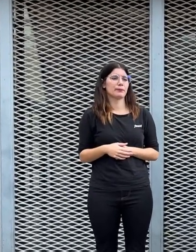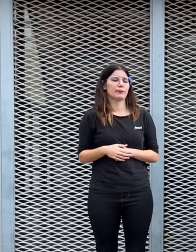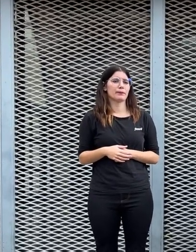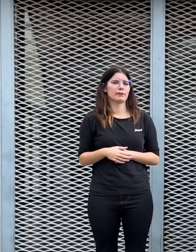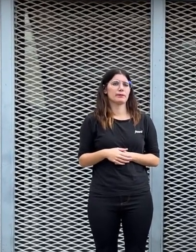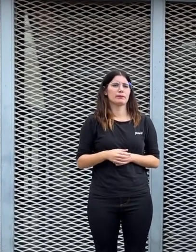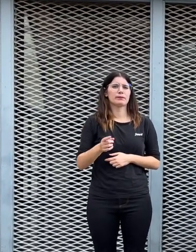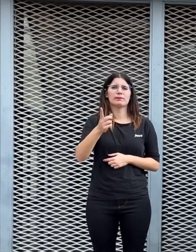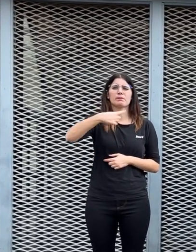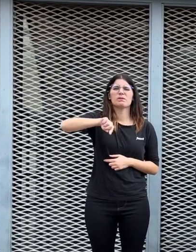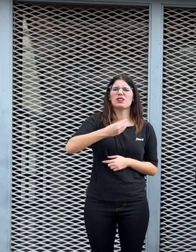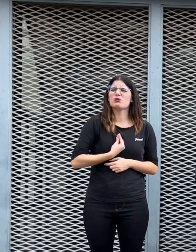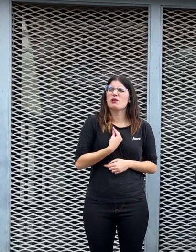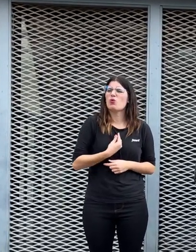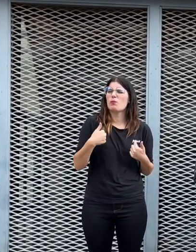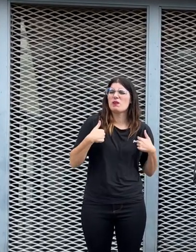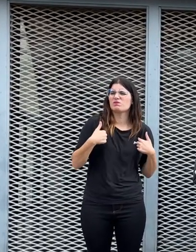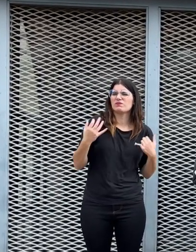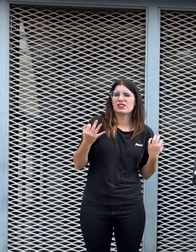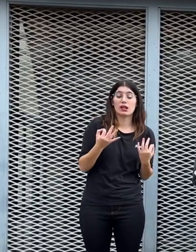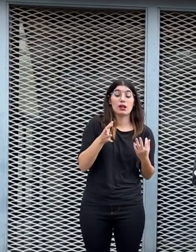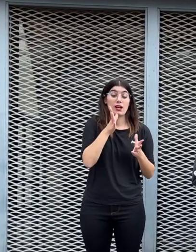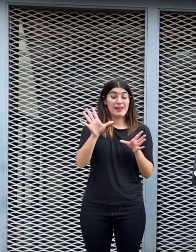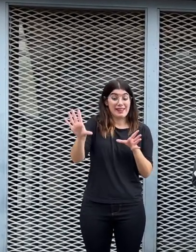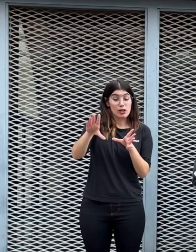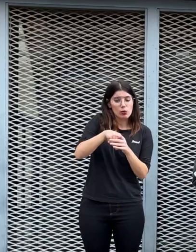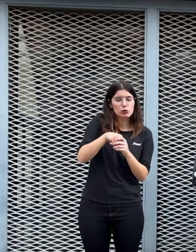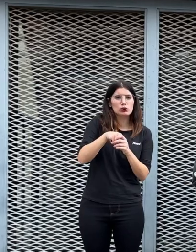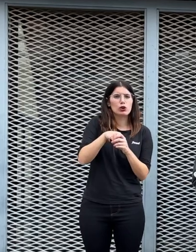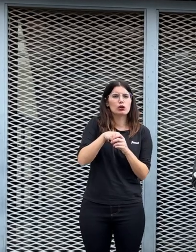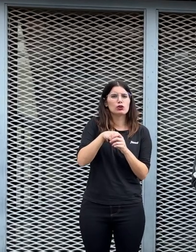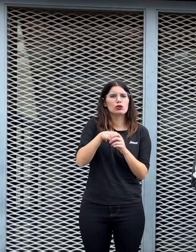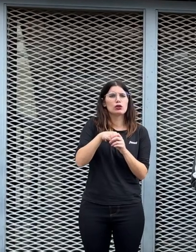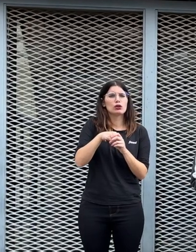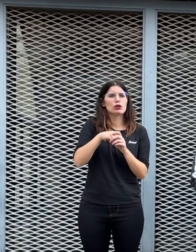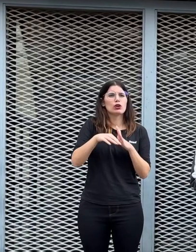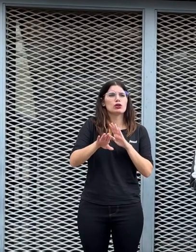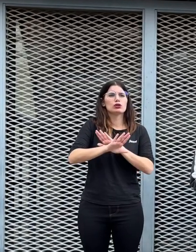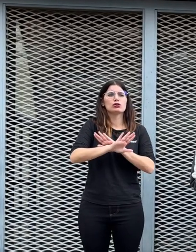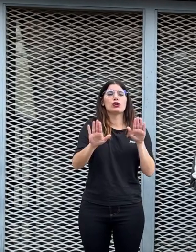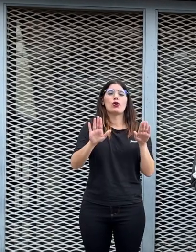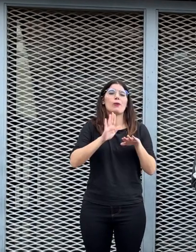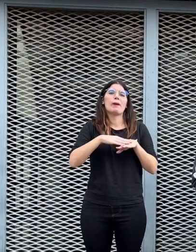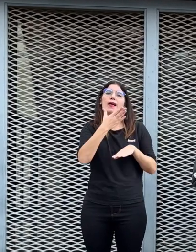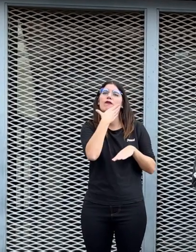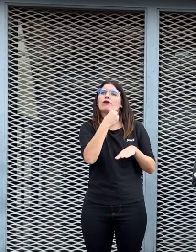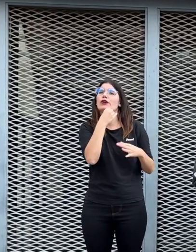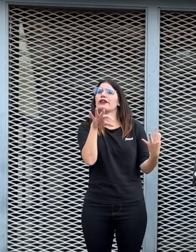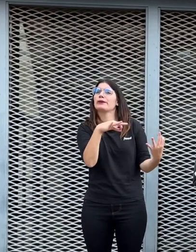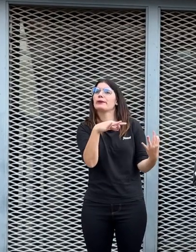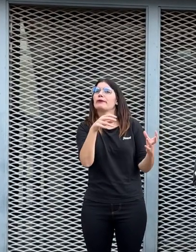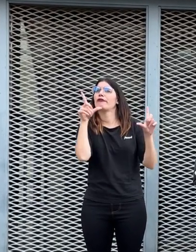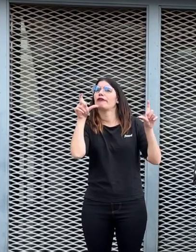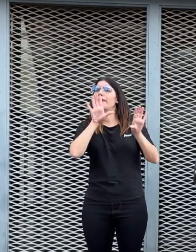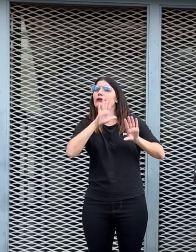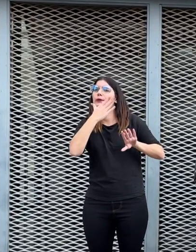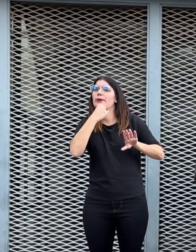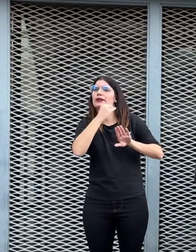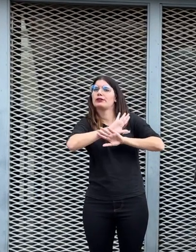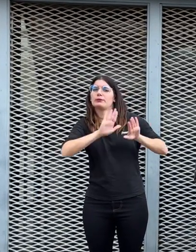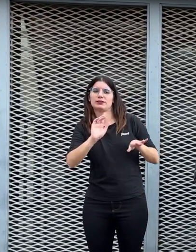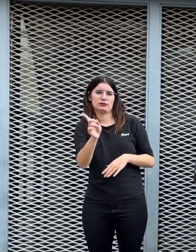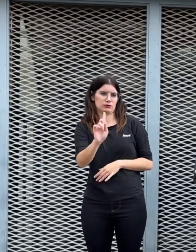Que nos inquieta que la inclusión solo sea para quedar bien en la foto y no